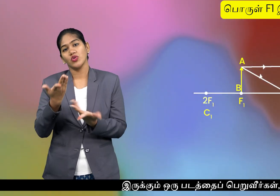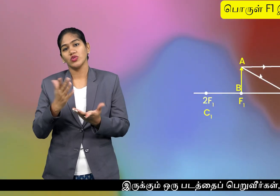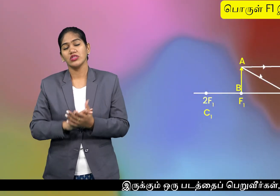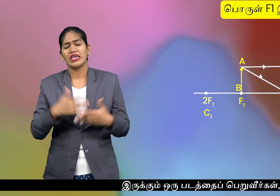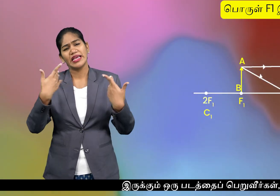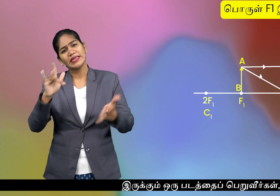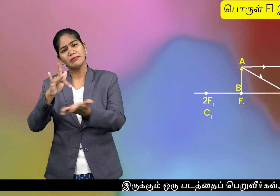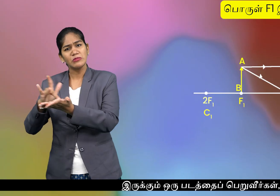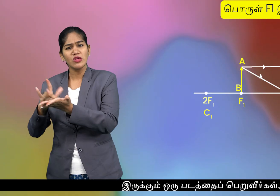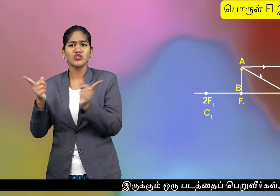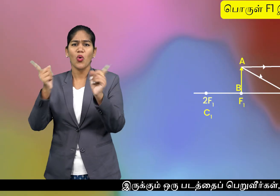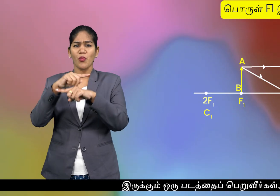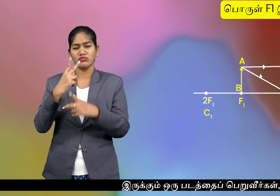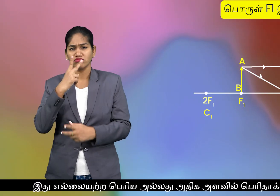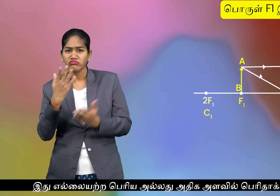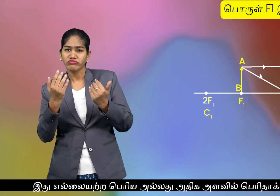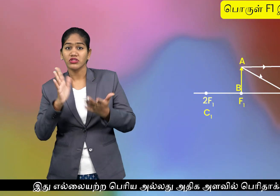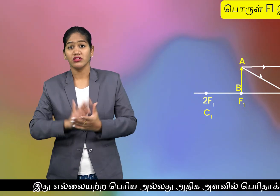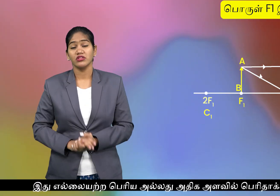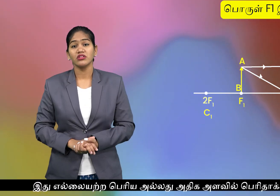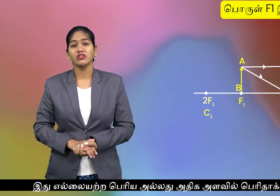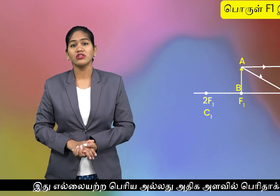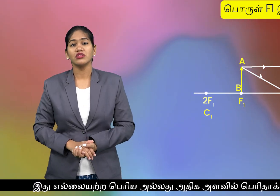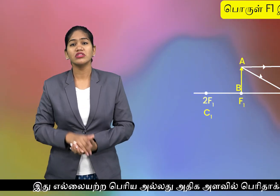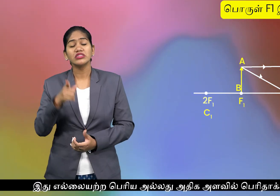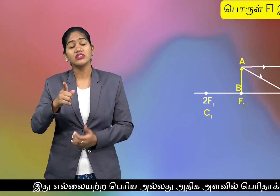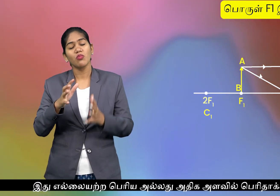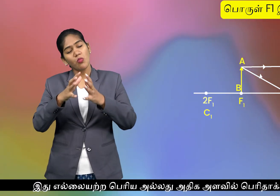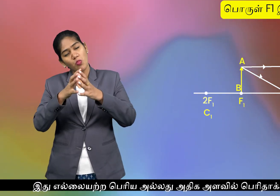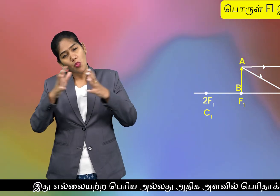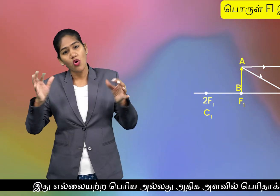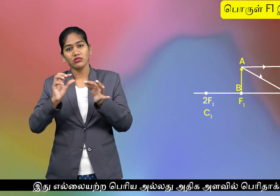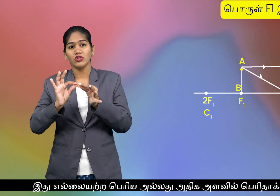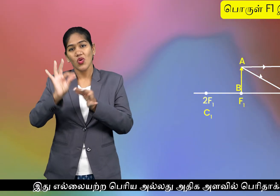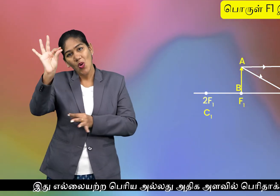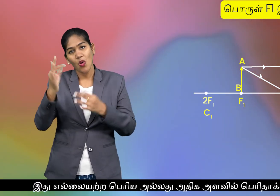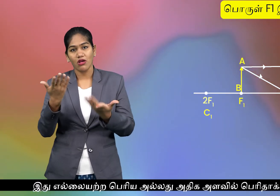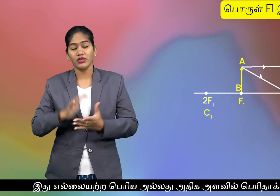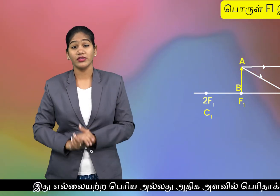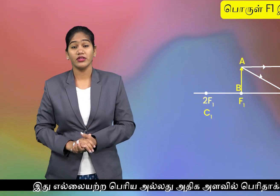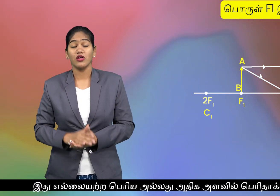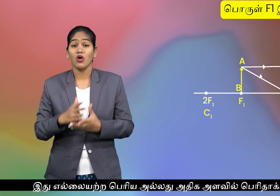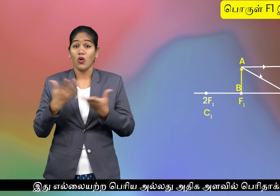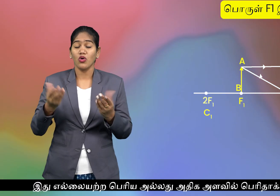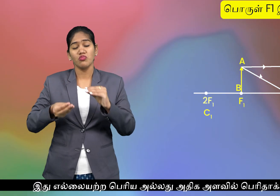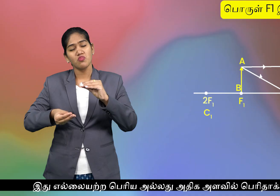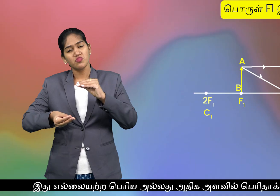ஒரு படத்தை பெறுவீர்கள். இது எல்லையற்ற பெரிய அல்லது அதிக அளவில் பெரிதாக்கப்படும்.